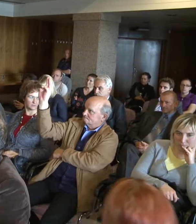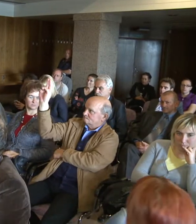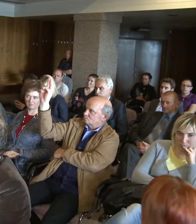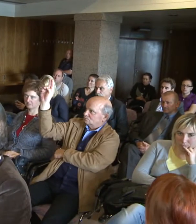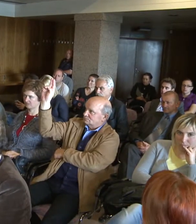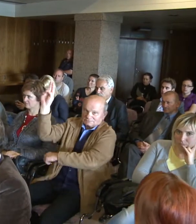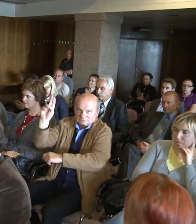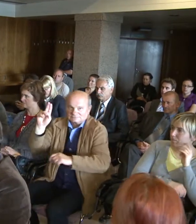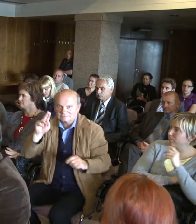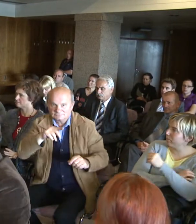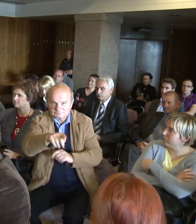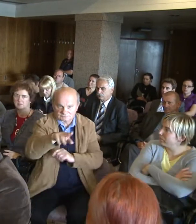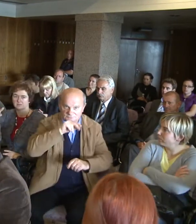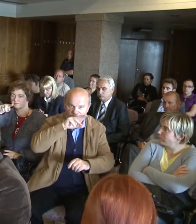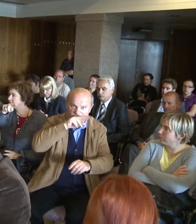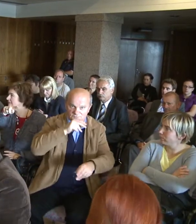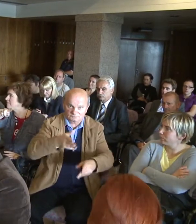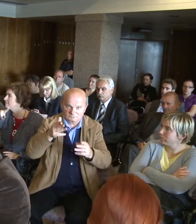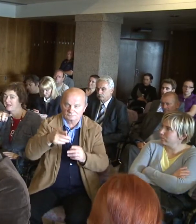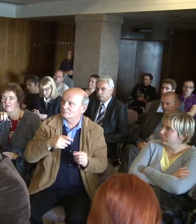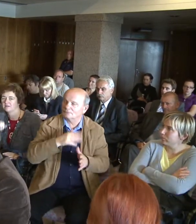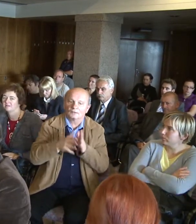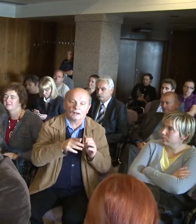bomo prosi, ja?